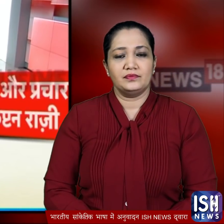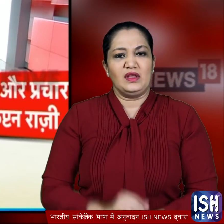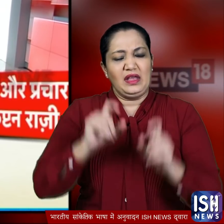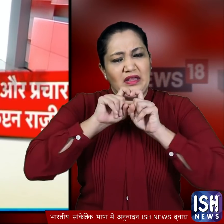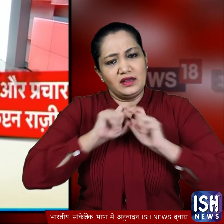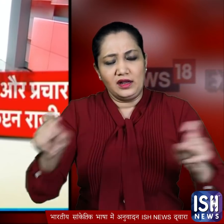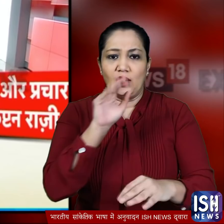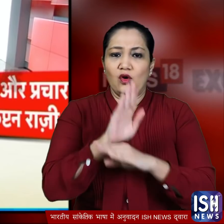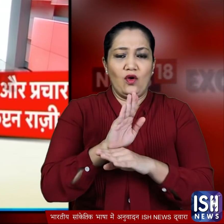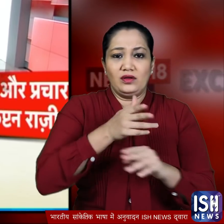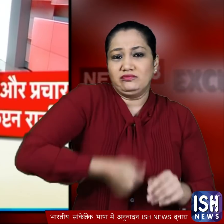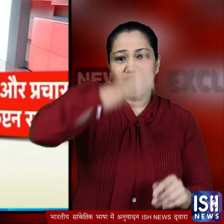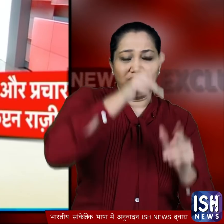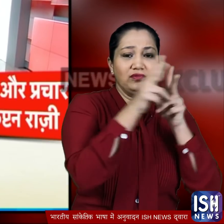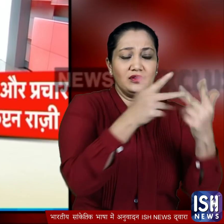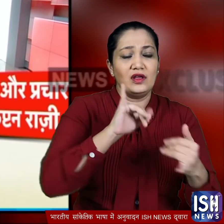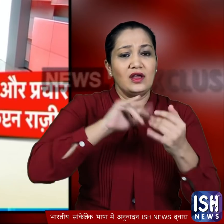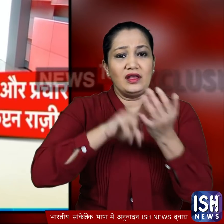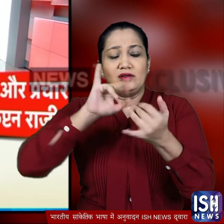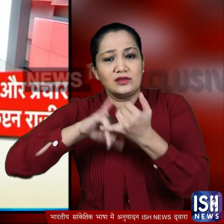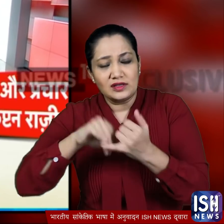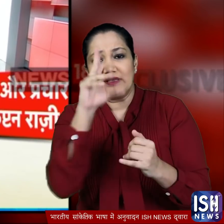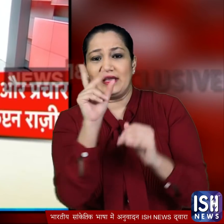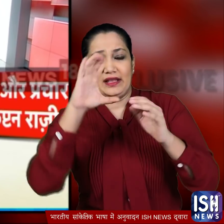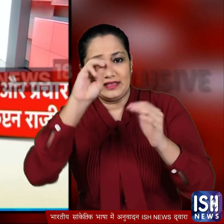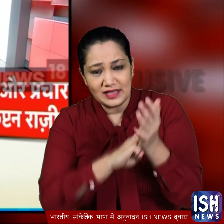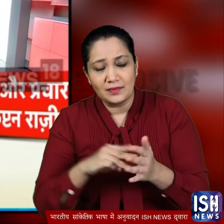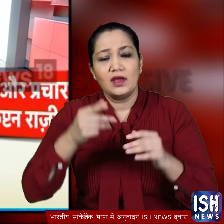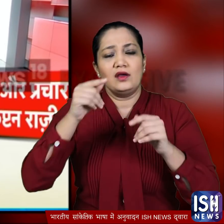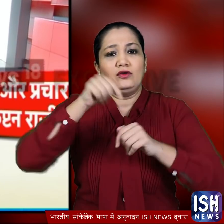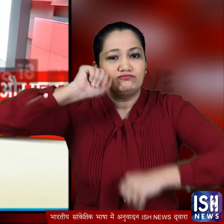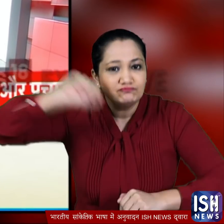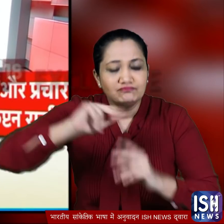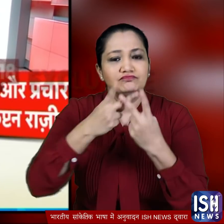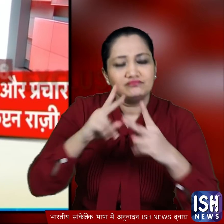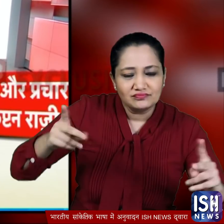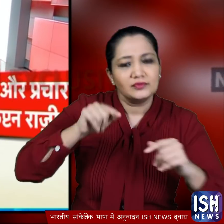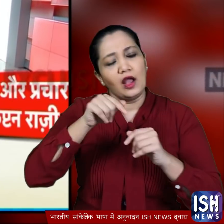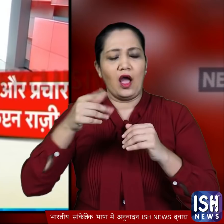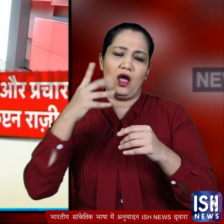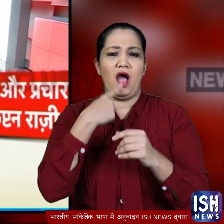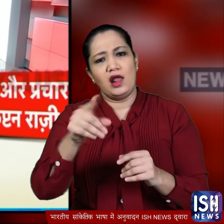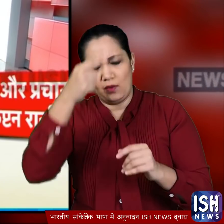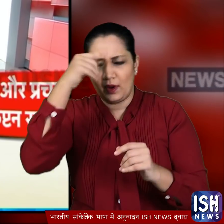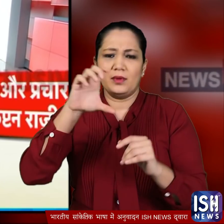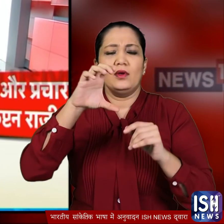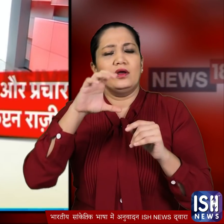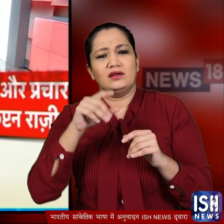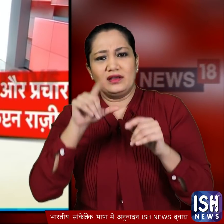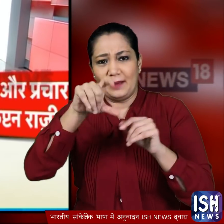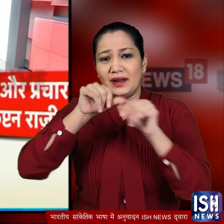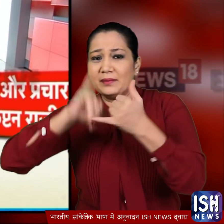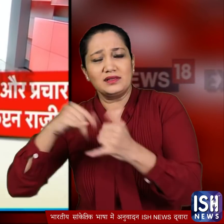साफ संदेश कांग्रेस हाईकमान को दिया कि सिद्धू को डिप्टी सीएम और कैंपेन कमेटी का अध्यक्ष बनाने पर कैप्टन अमरिंदर को कोई ऐतराज नहीं